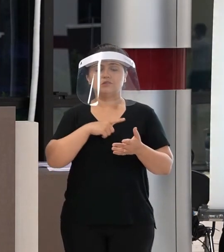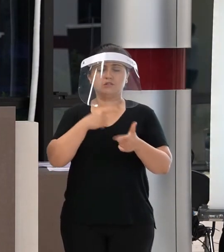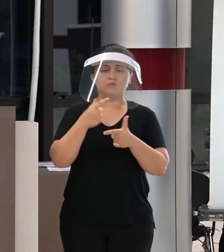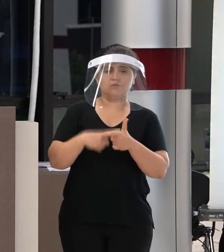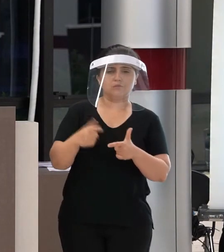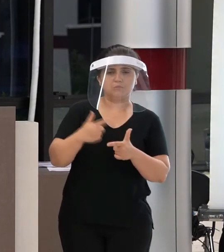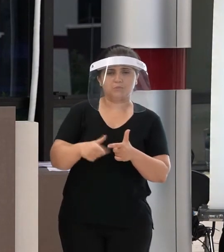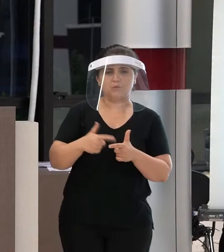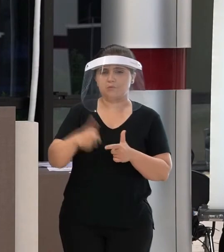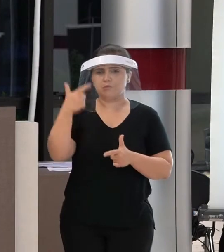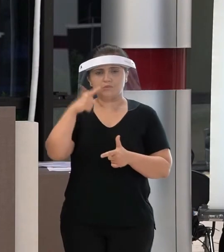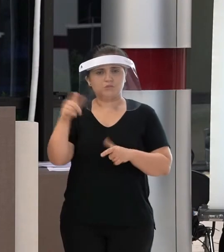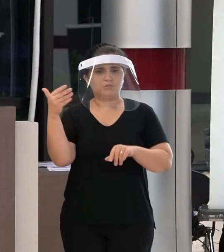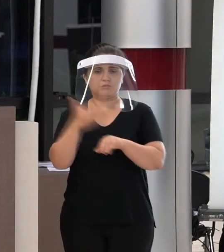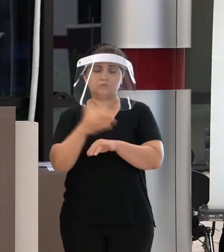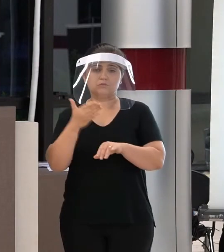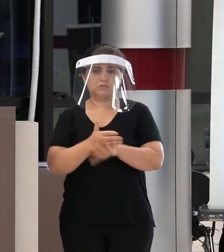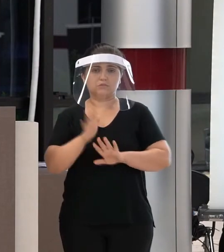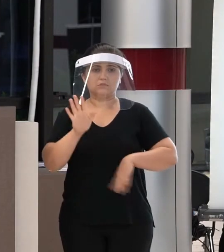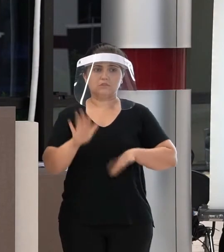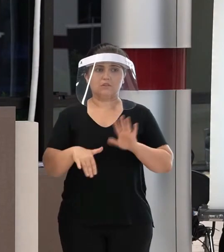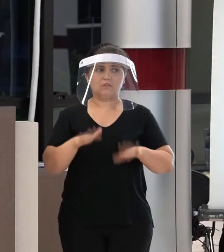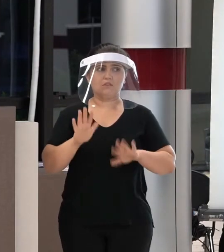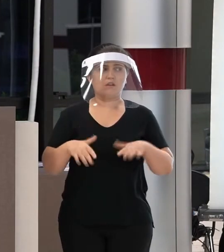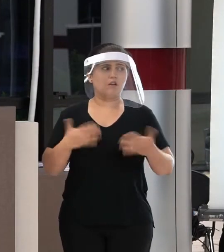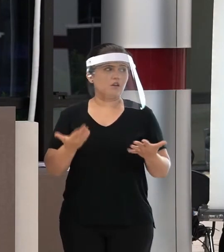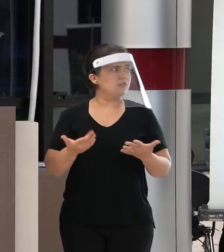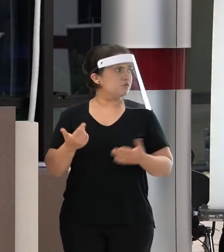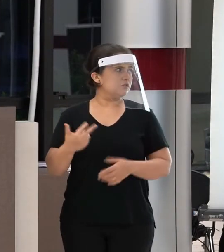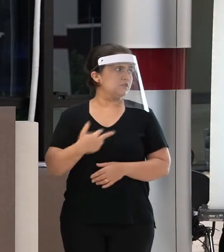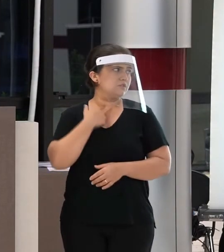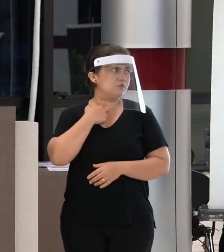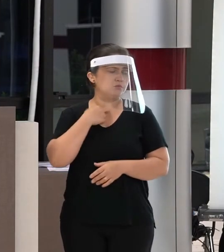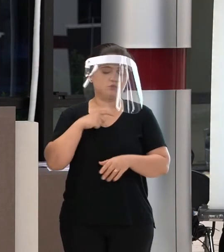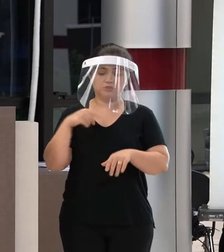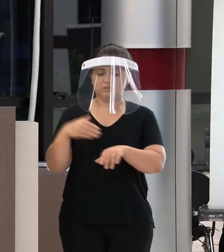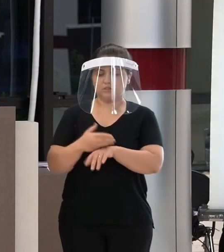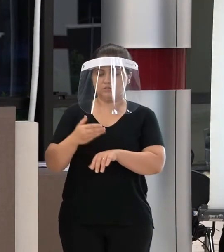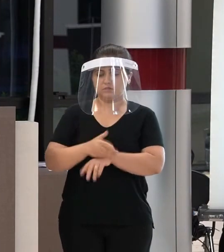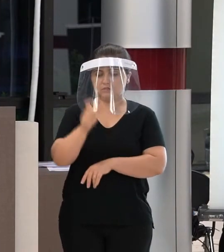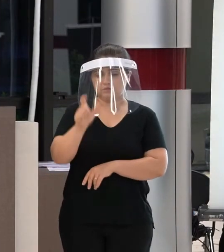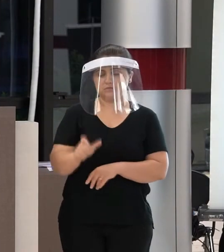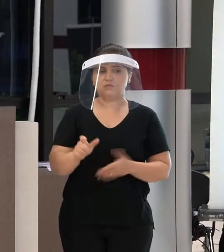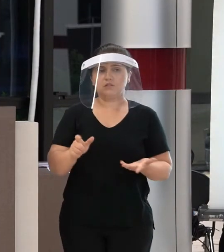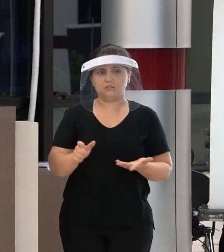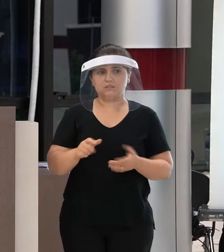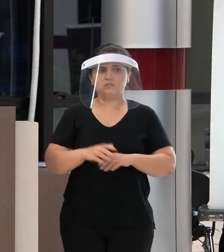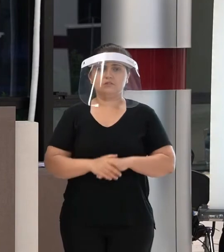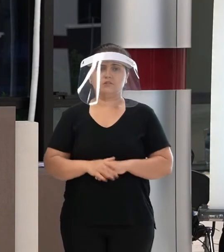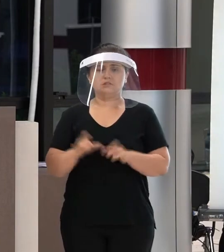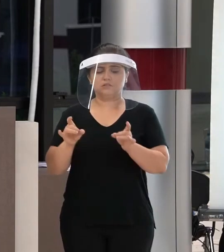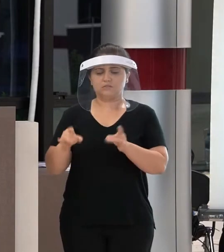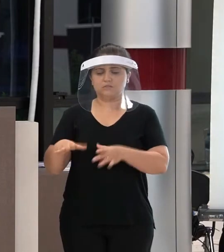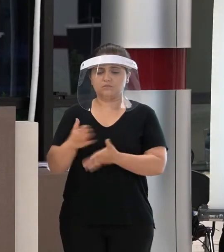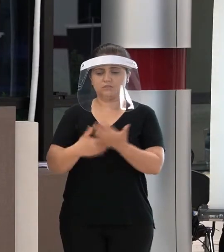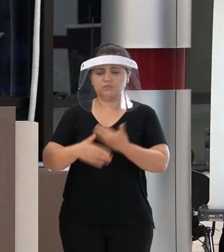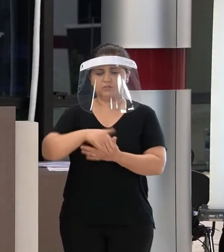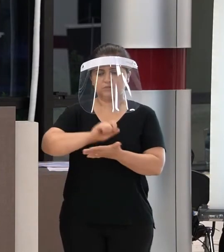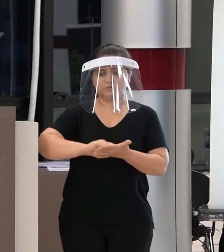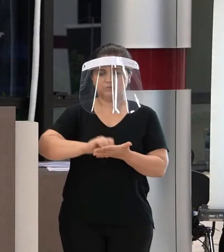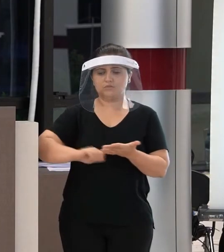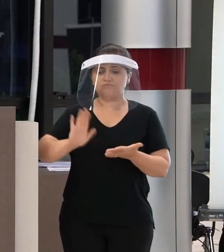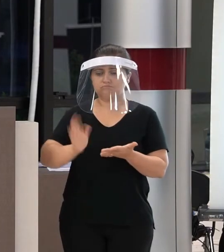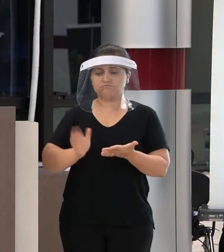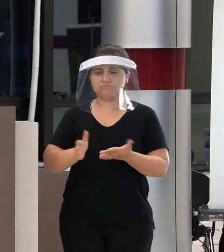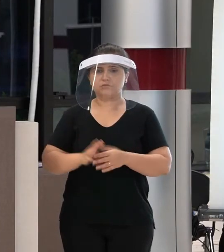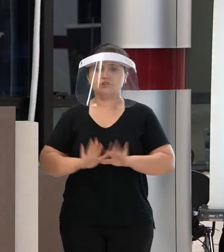problema de não acesso. Às vezes, não podia ter o acesso a ele, né? Então, você deixa tudo relatado.